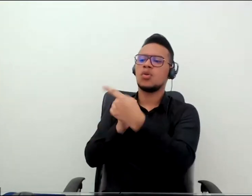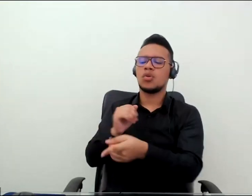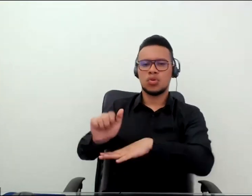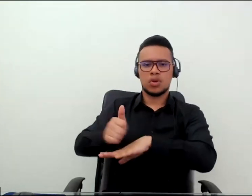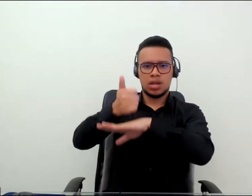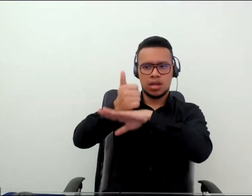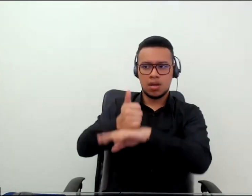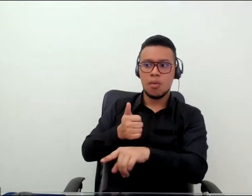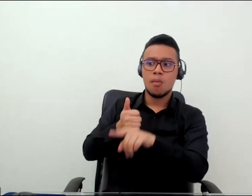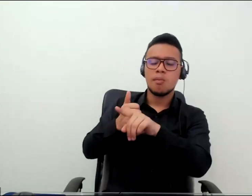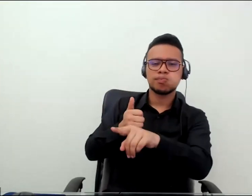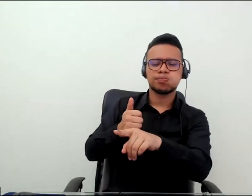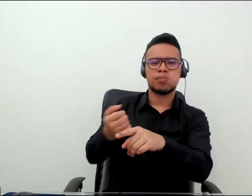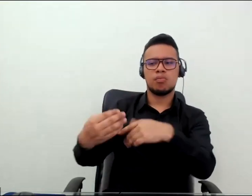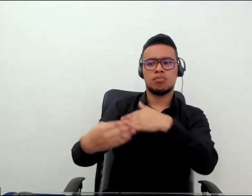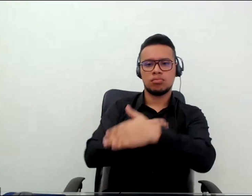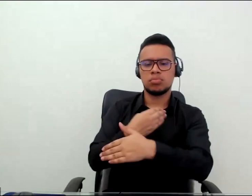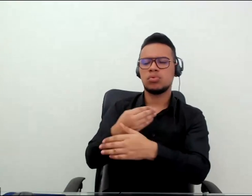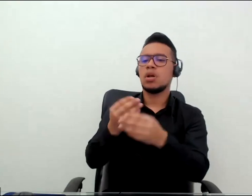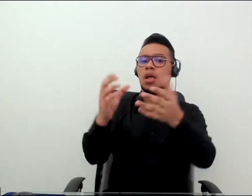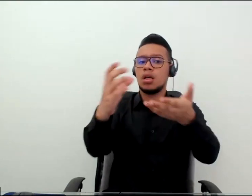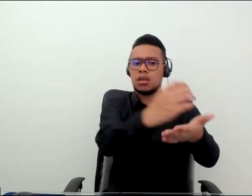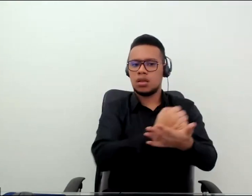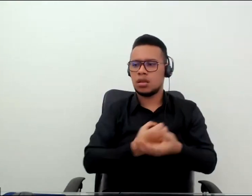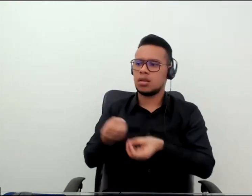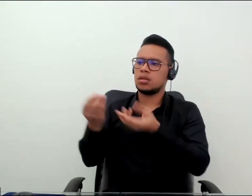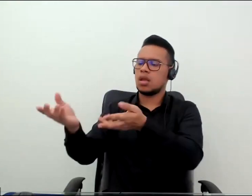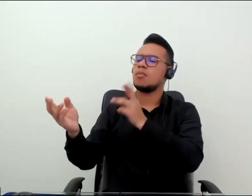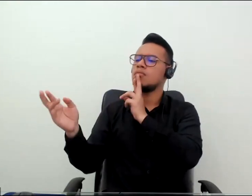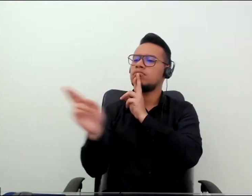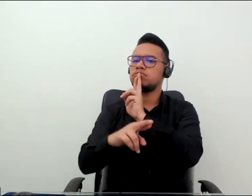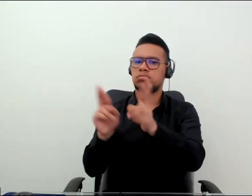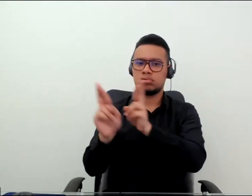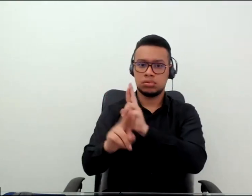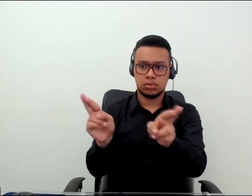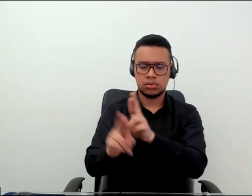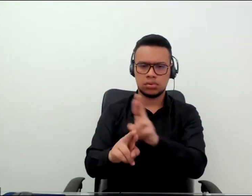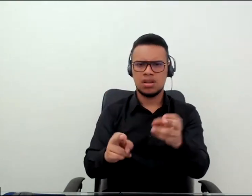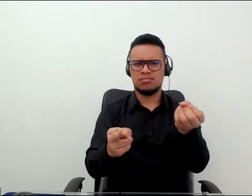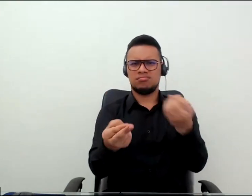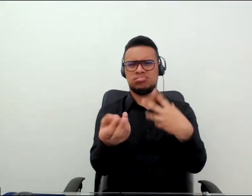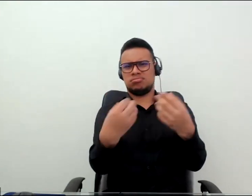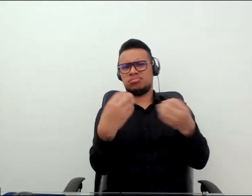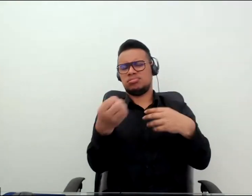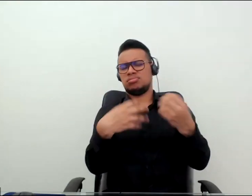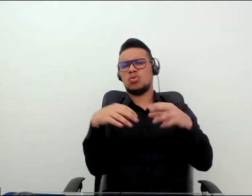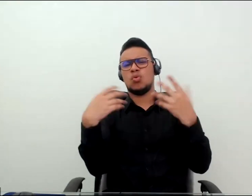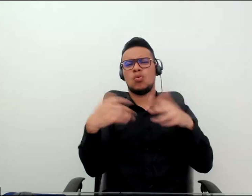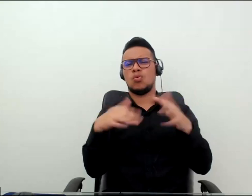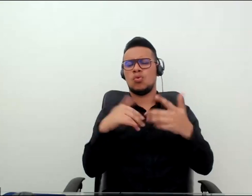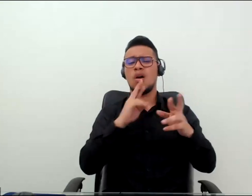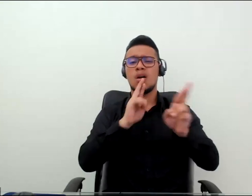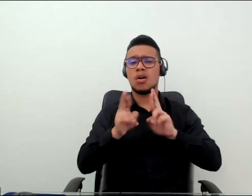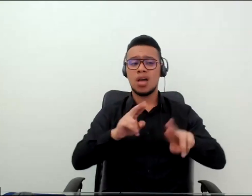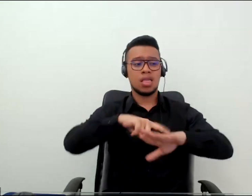para dar respuestas esa abrumador no podríamos responder todas las preguntas por eso mi insistencia para